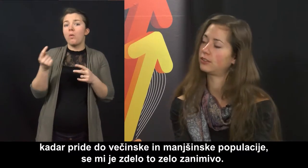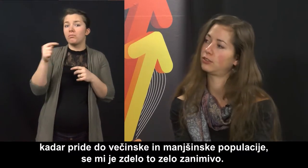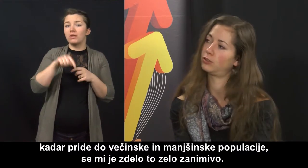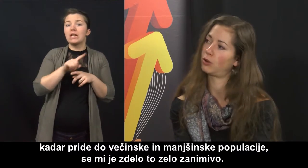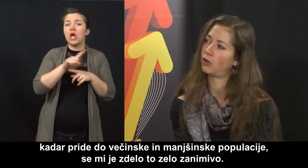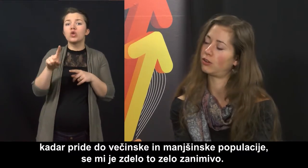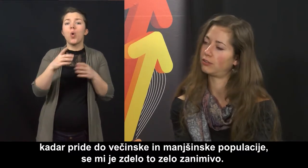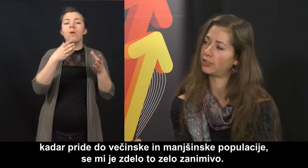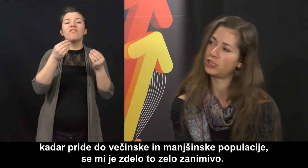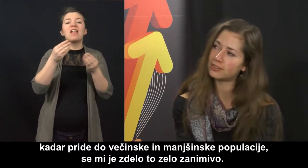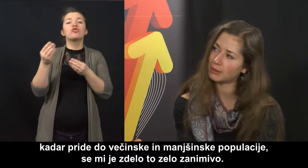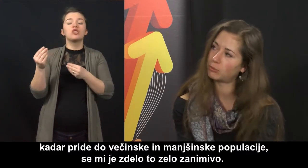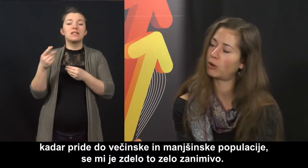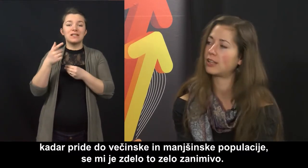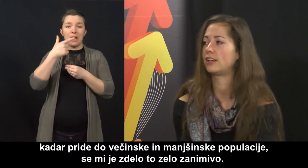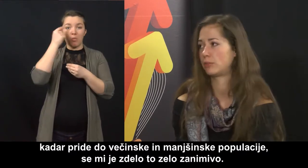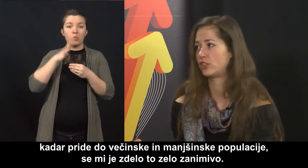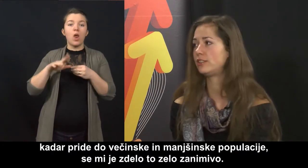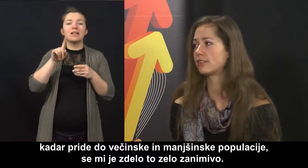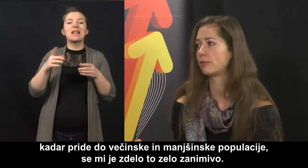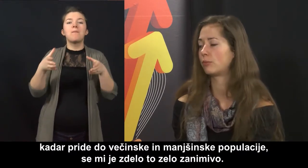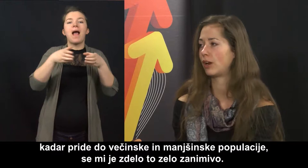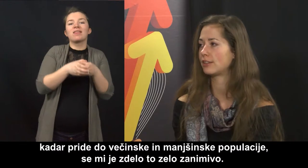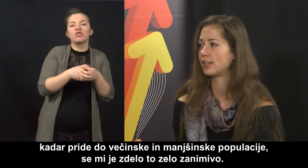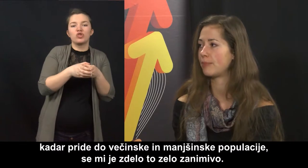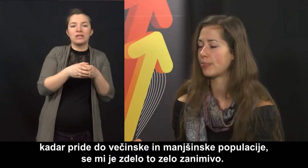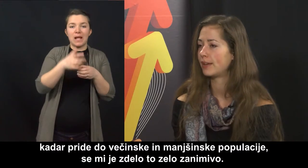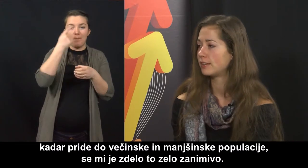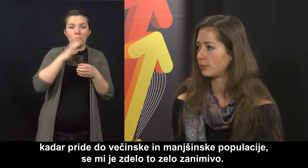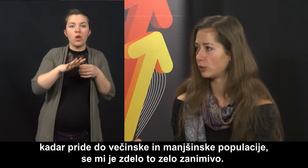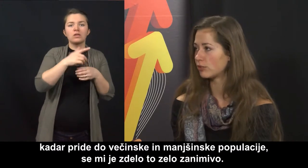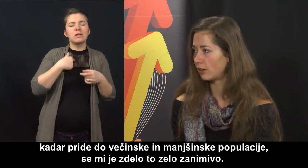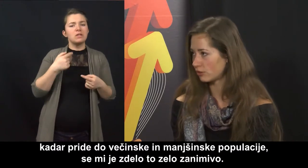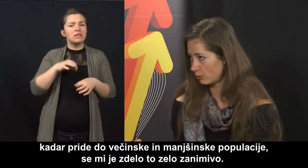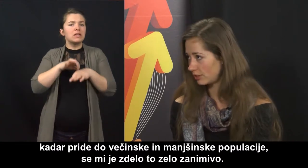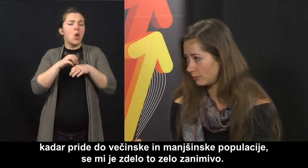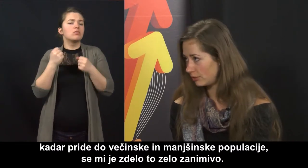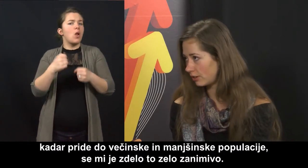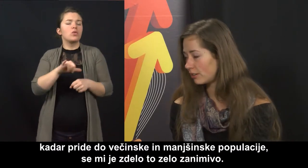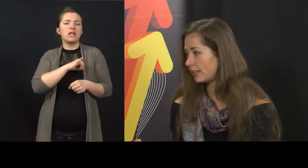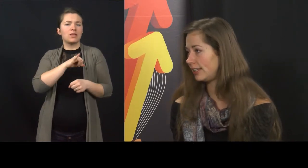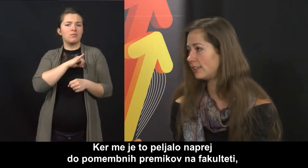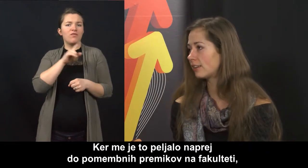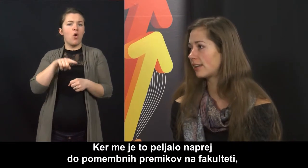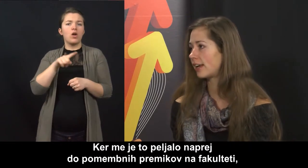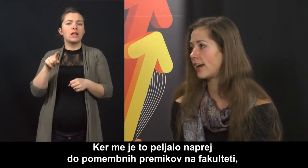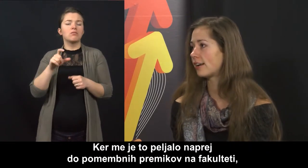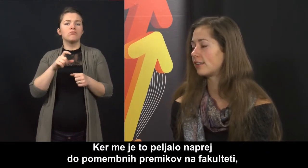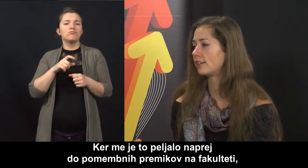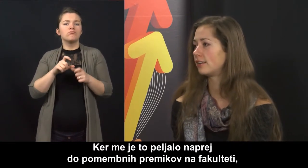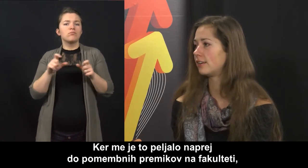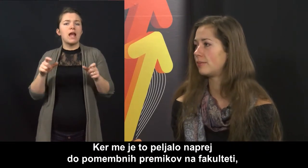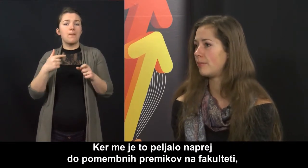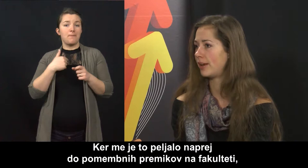pride do večinske populacije in manjšinske populacije, se mi je to zdelo zelo zanimivo in